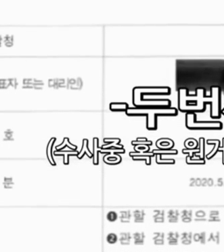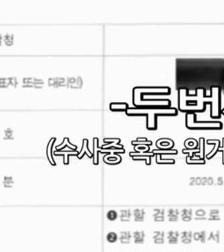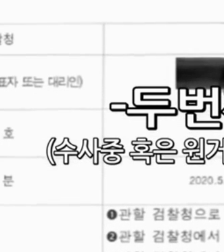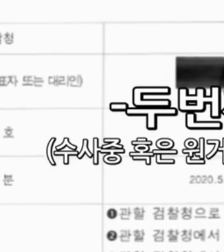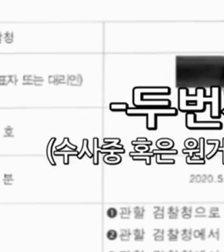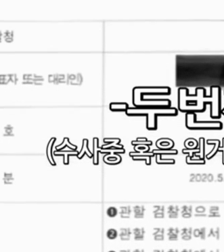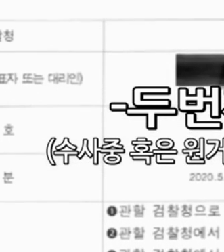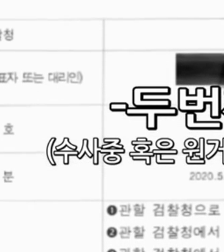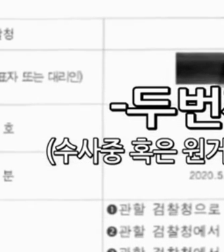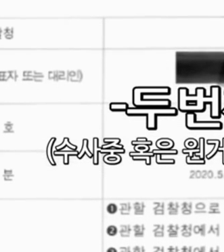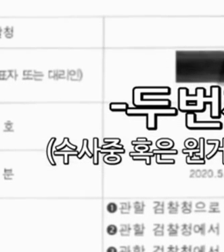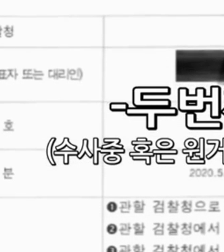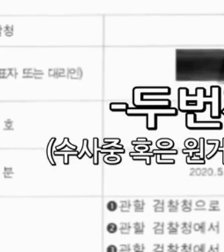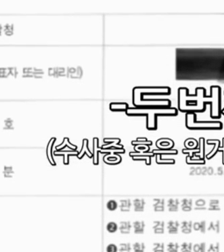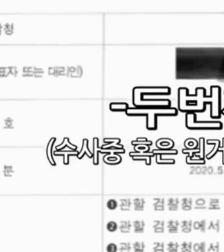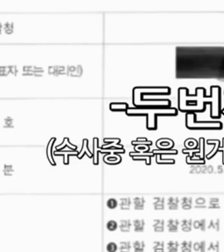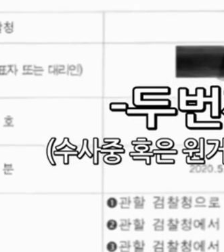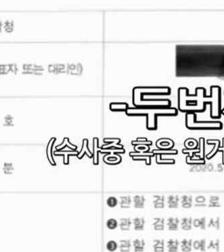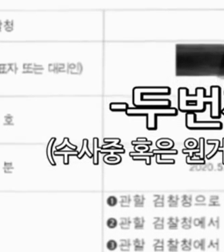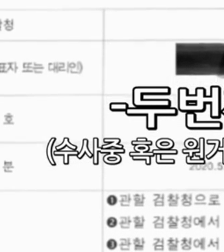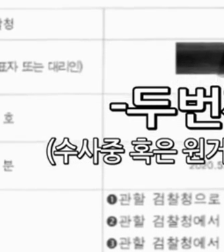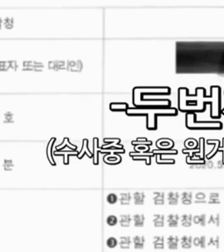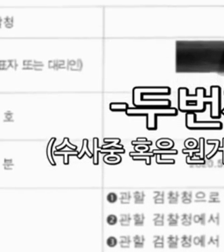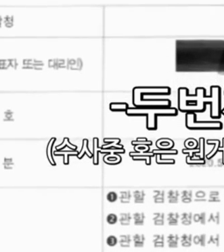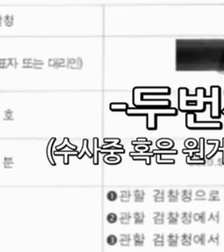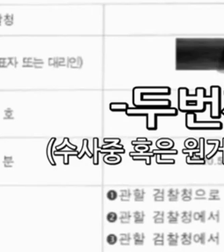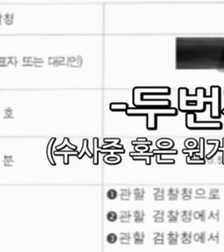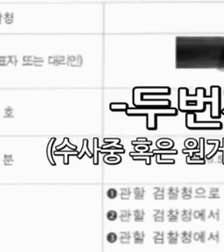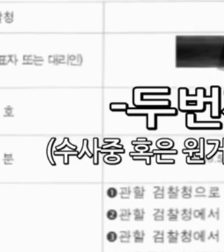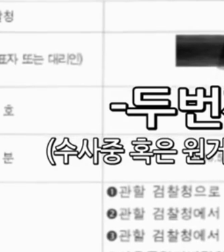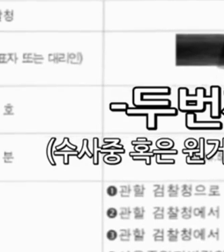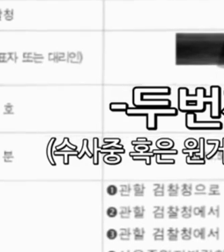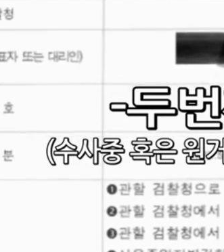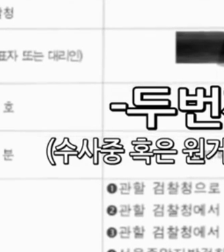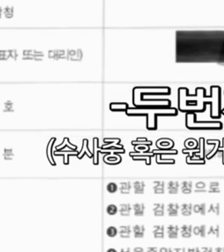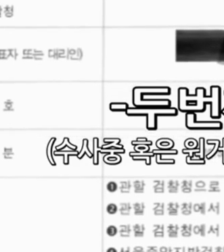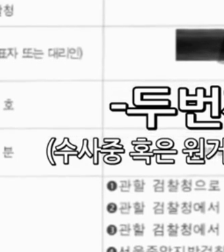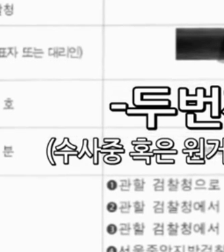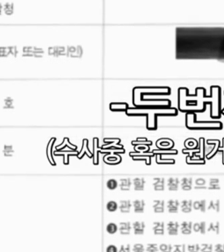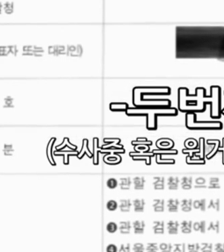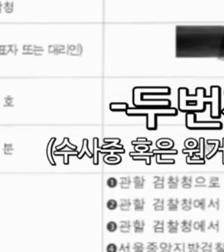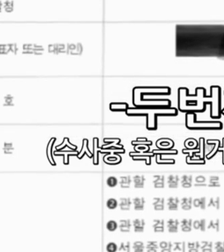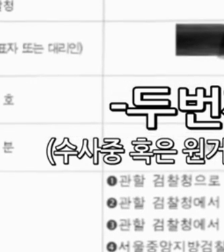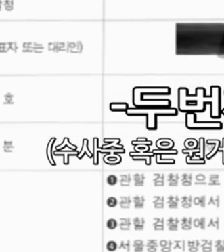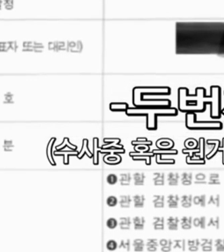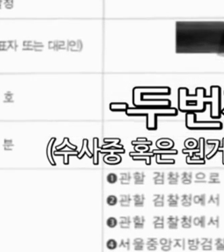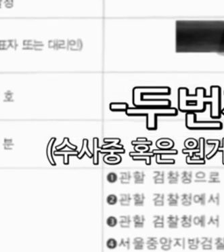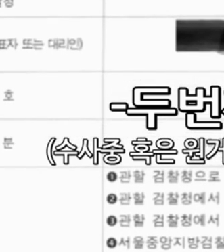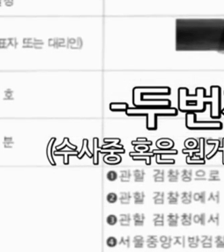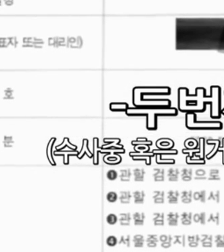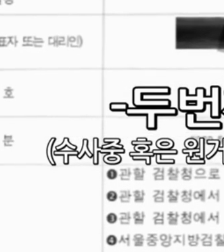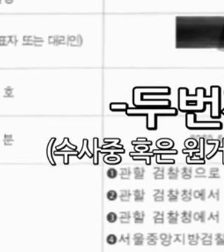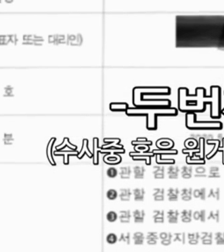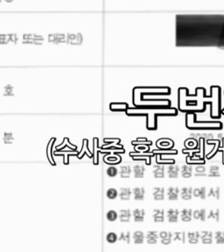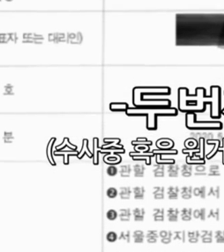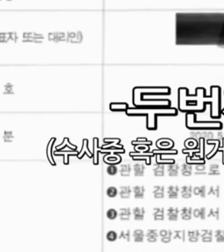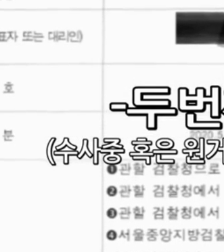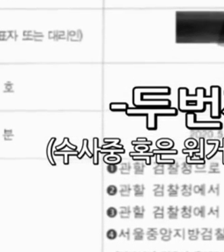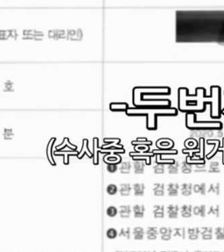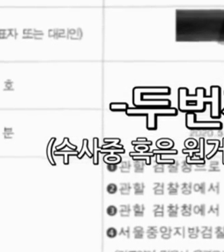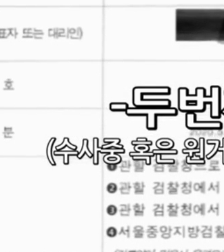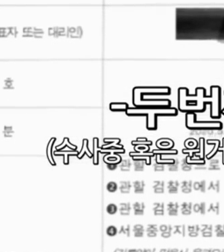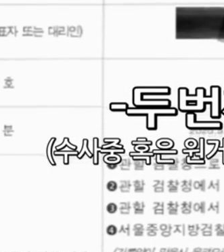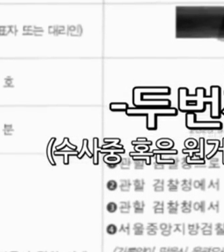이해와 같이 현재 있는 곳 근처에 검찰로 가셔서 같은 방법으로 접수를 하시면 원거리 접수증을 받습니다.